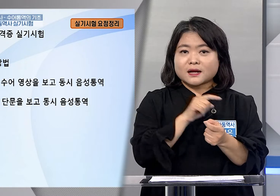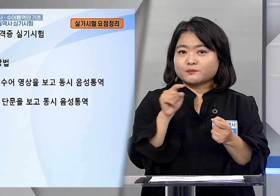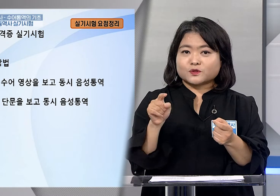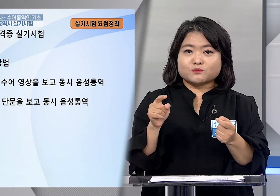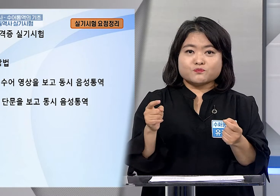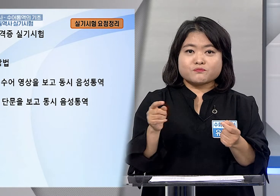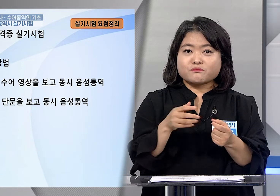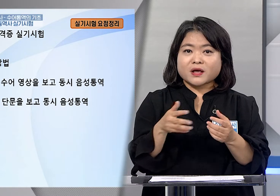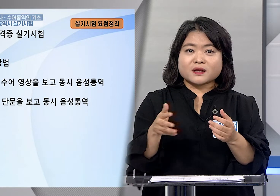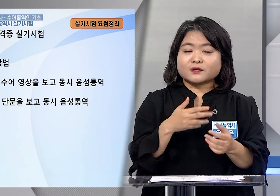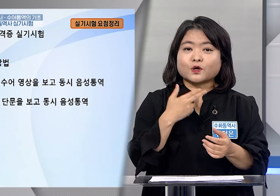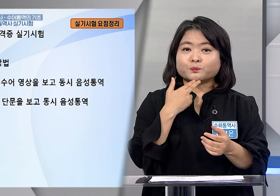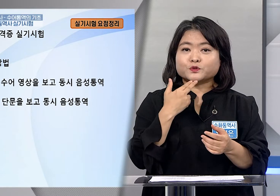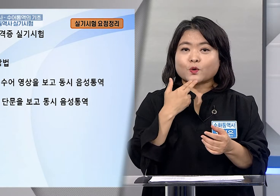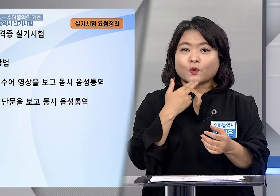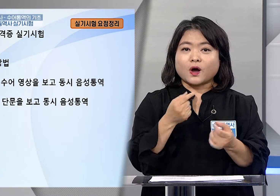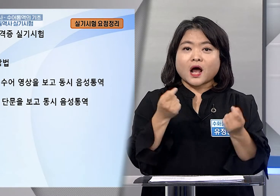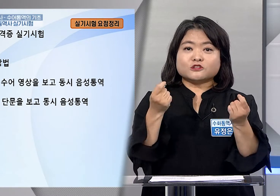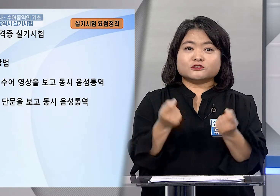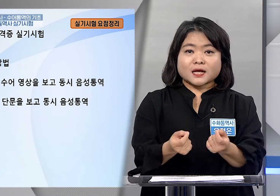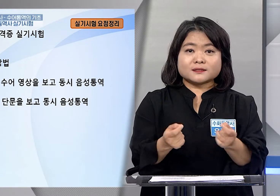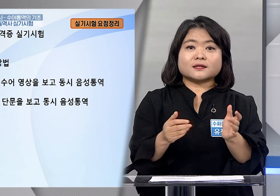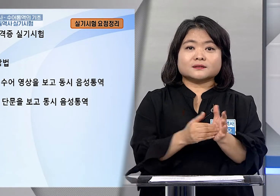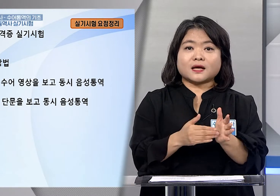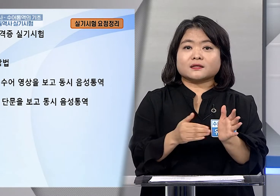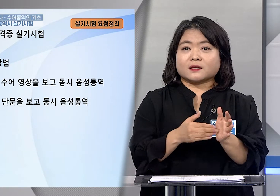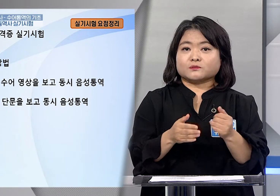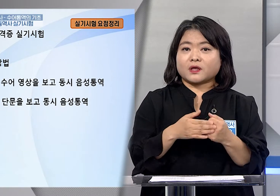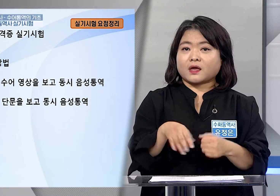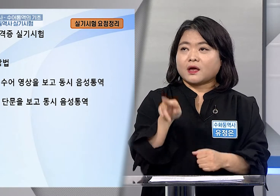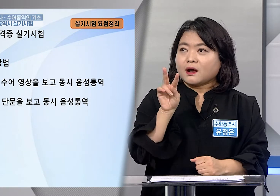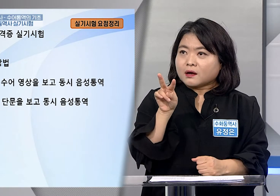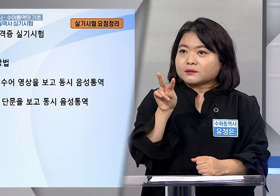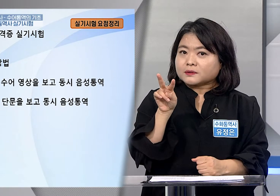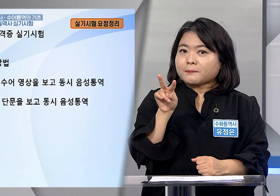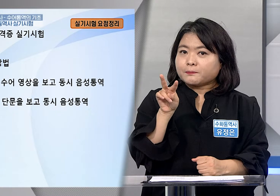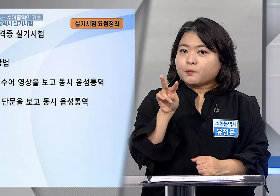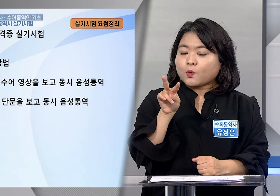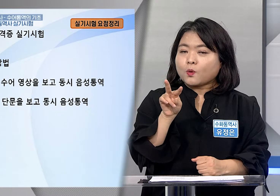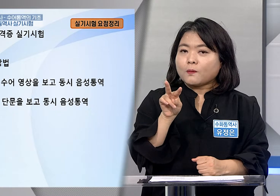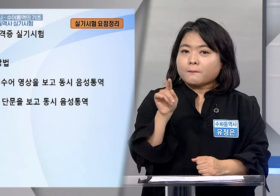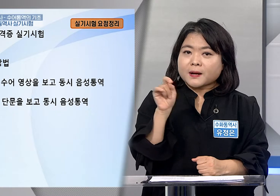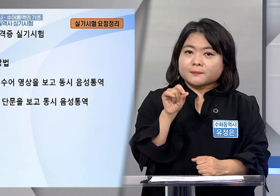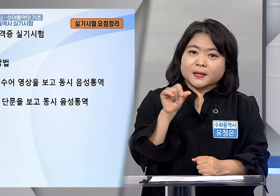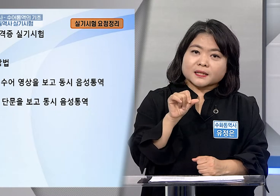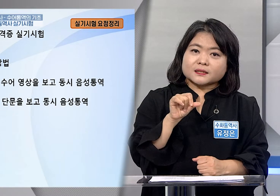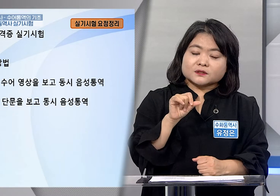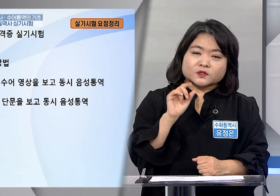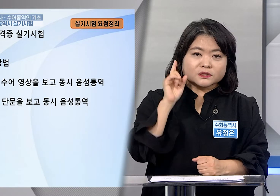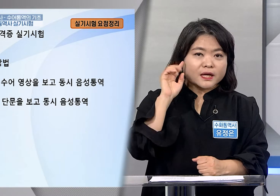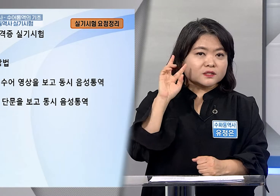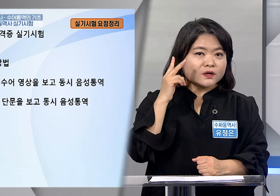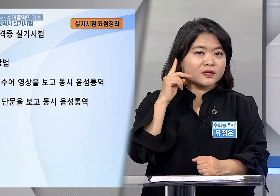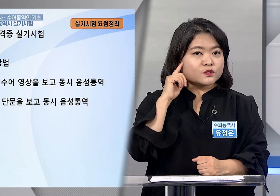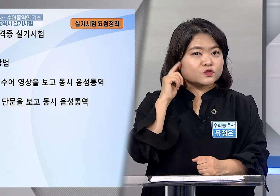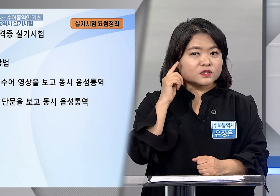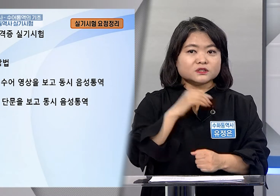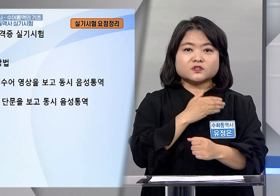앞뒤 문맥이라는 게 없죠. 아주 짧게 끝나기 때문에 딱 보고 빨리빨리 그것을 해석해낼 수 있는